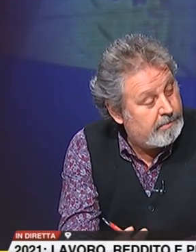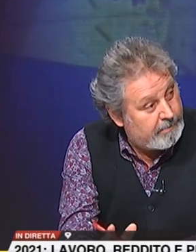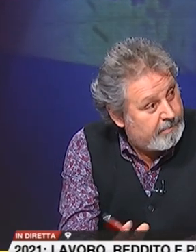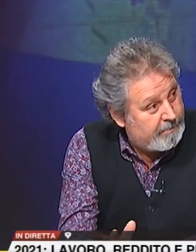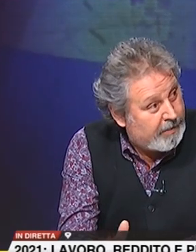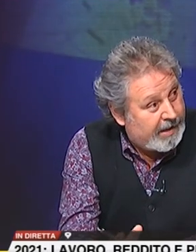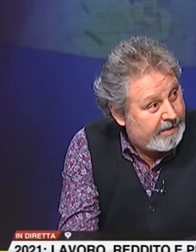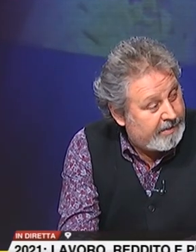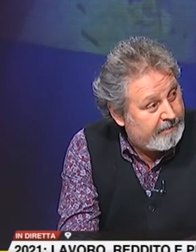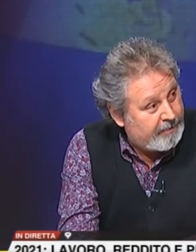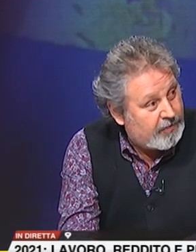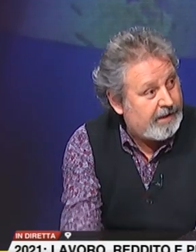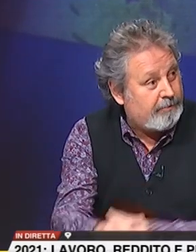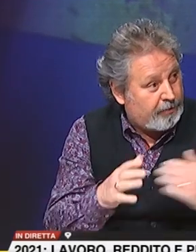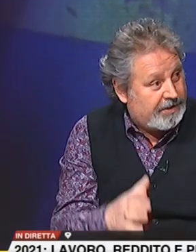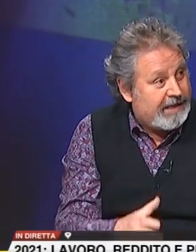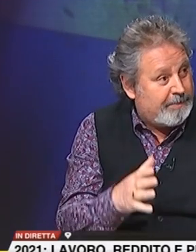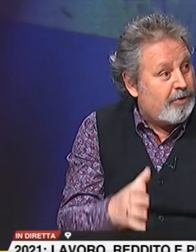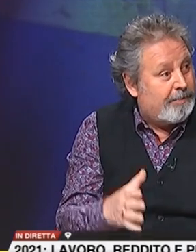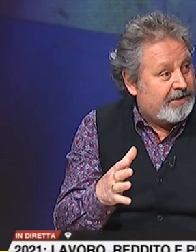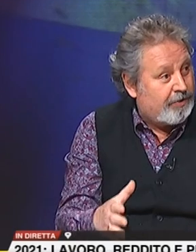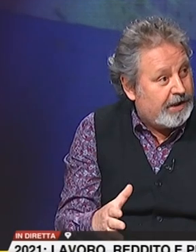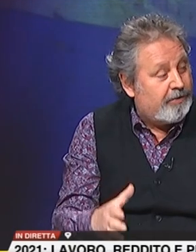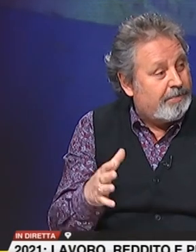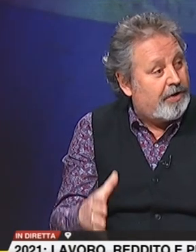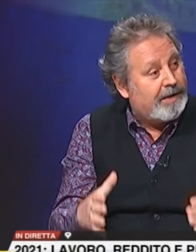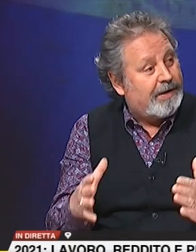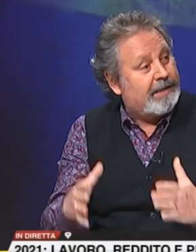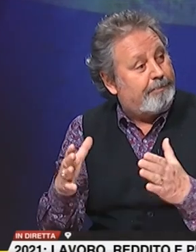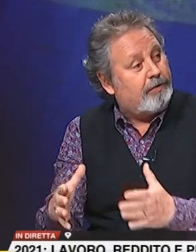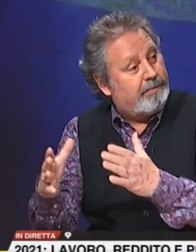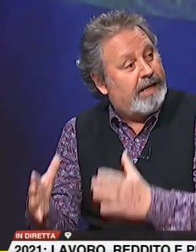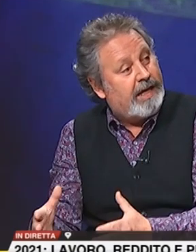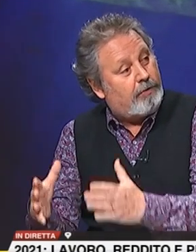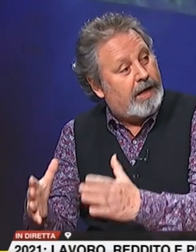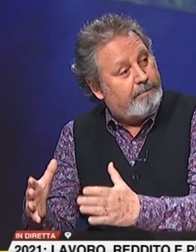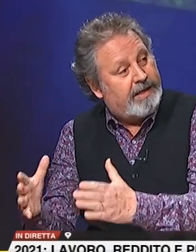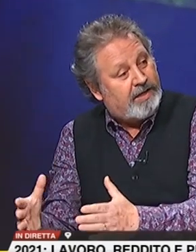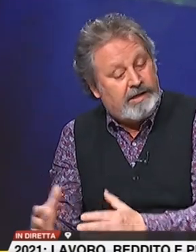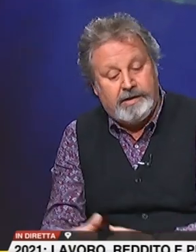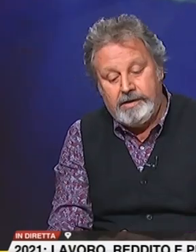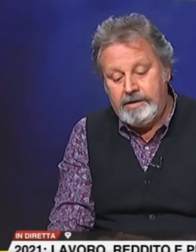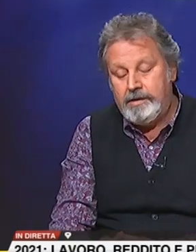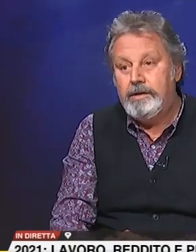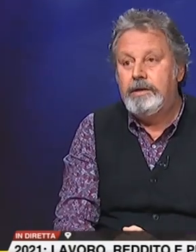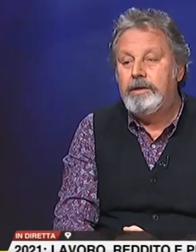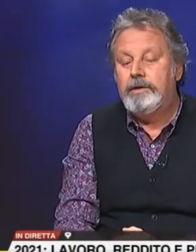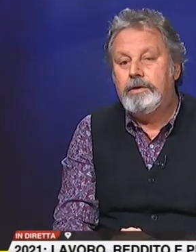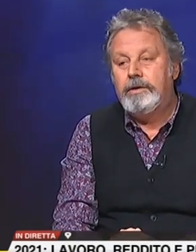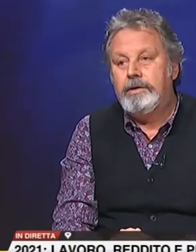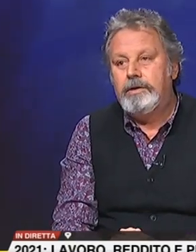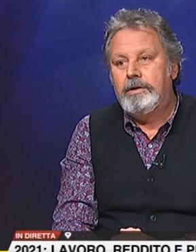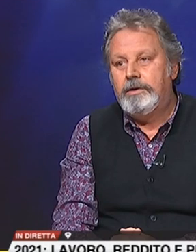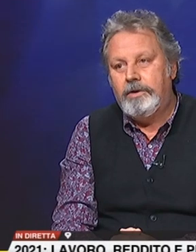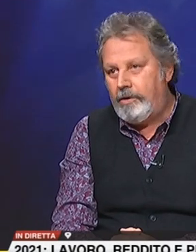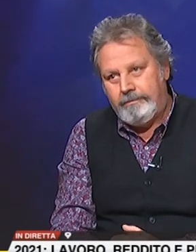A posto, aveva altro da chiedere? Cioè, la quattordicesima come pensione non bisogna prendere più di 1000 euro al mese. Scusi. 58